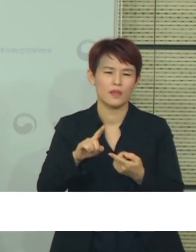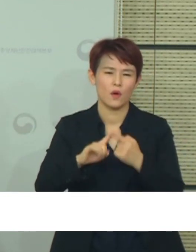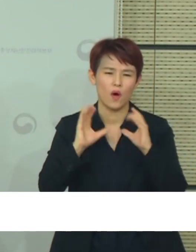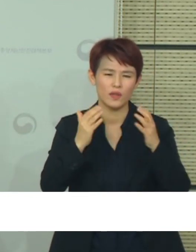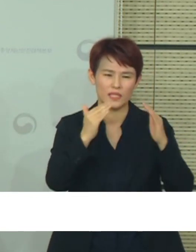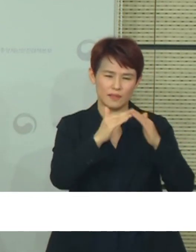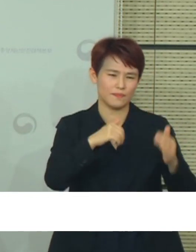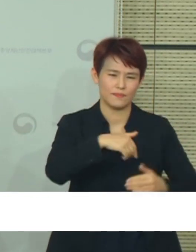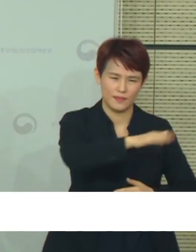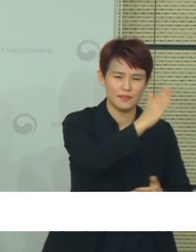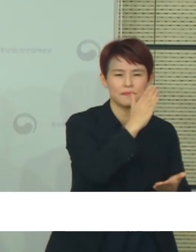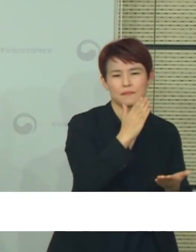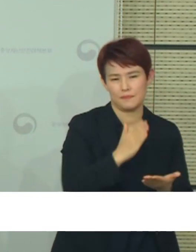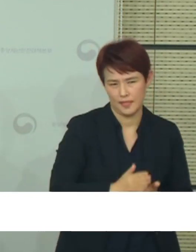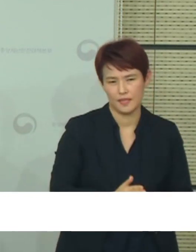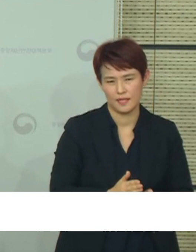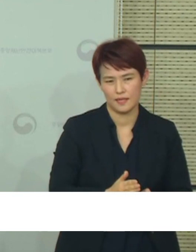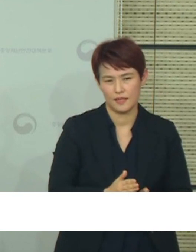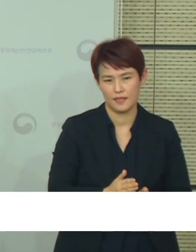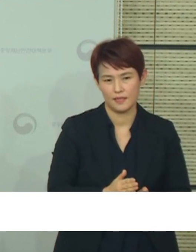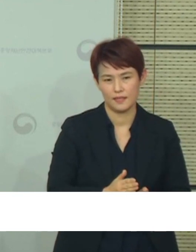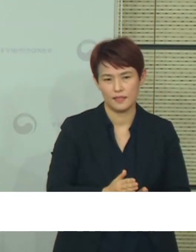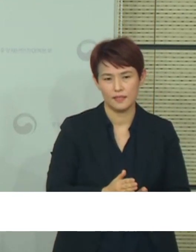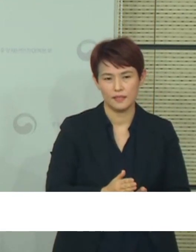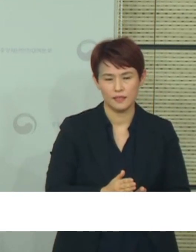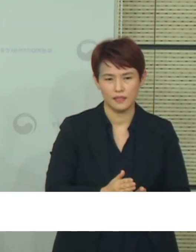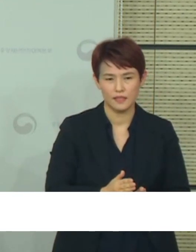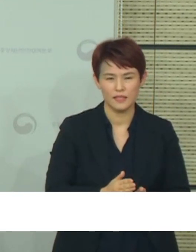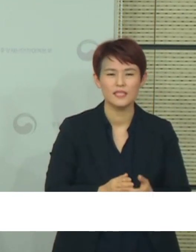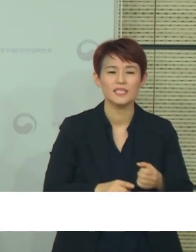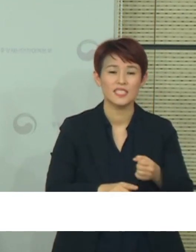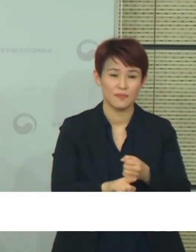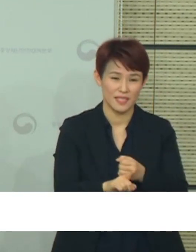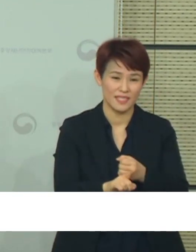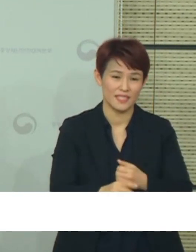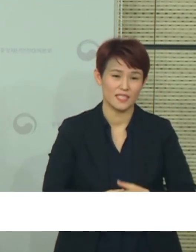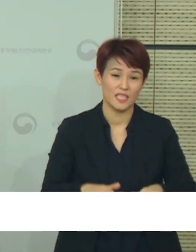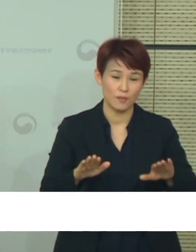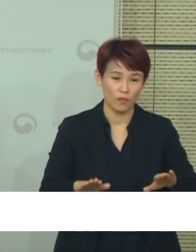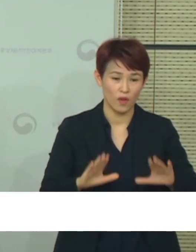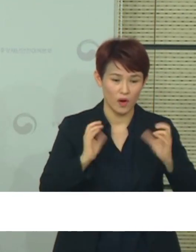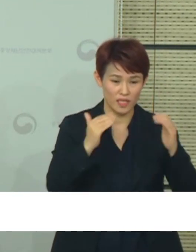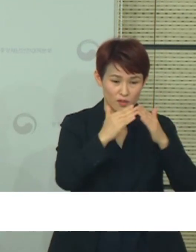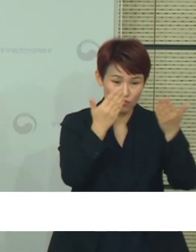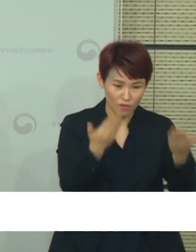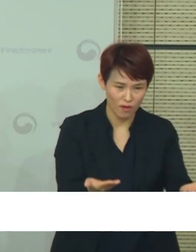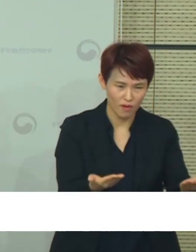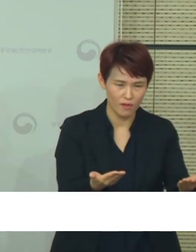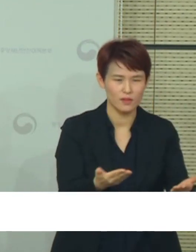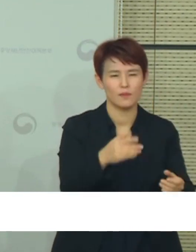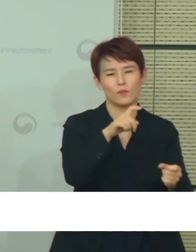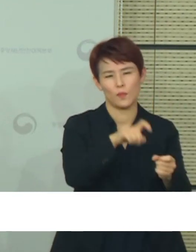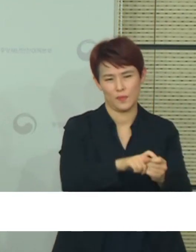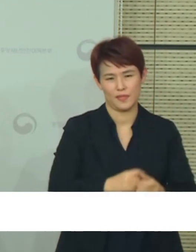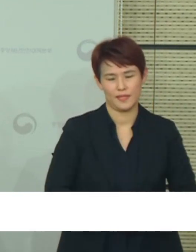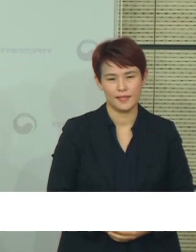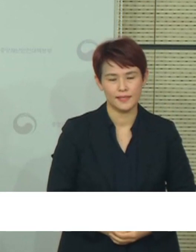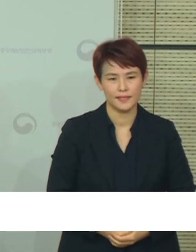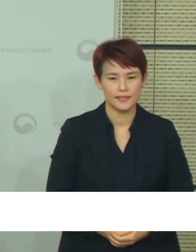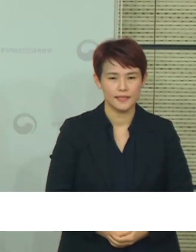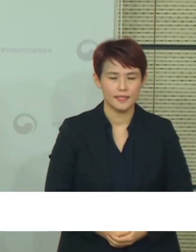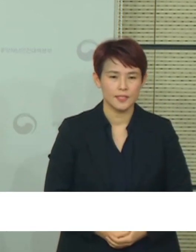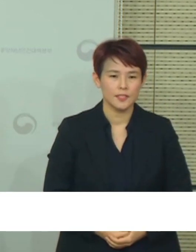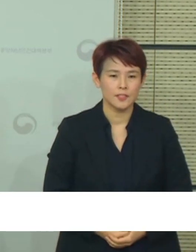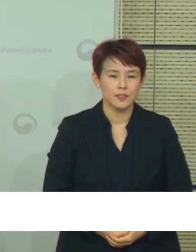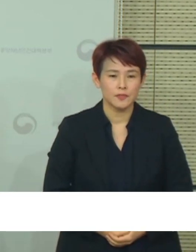어린이집 이용을 당분간 자제를 해달라는 의미가 이번 휴원의 가장 큰 목적이라고 판단됩니다.